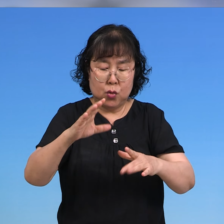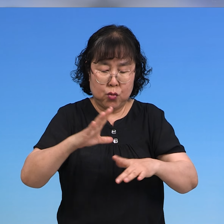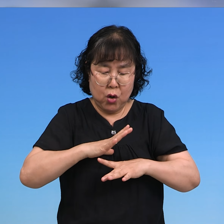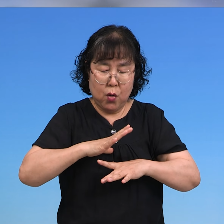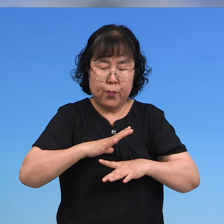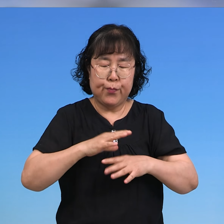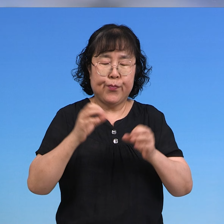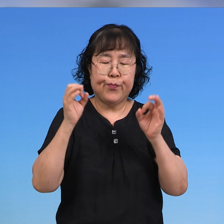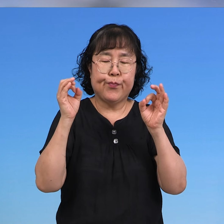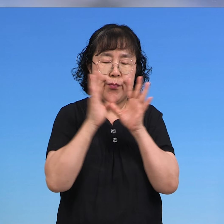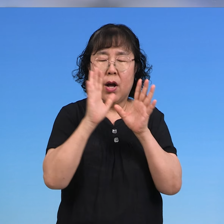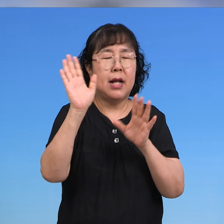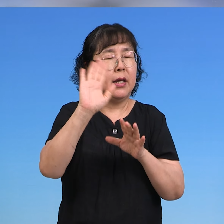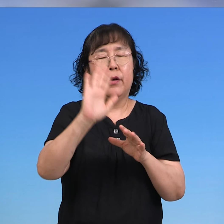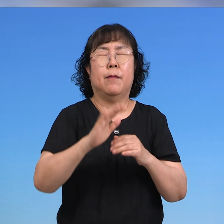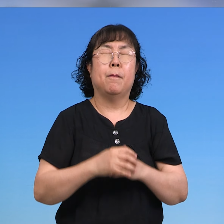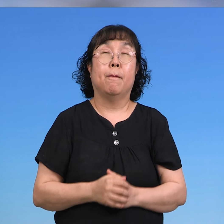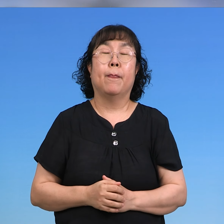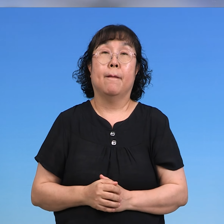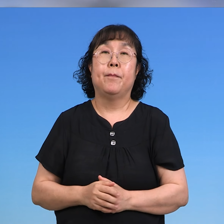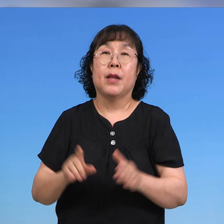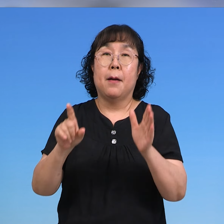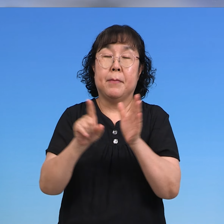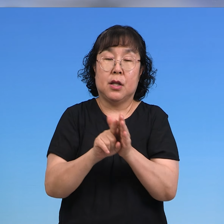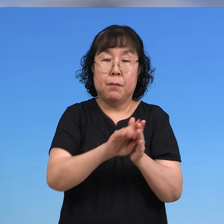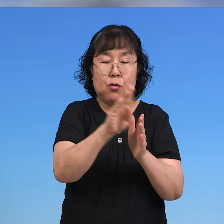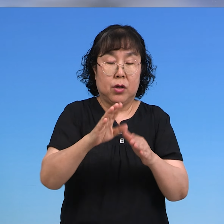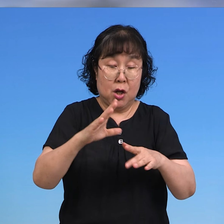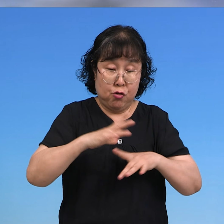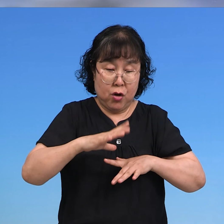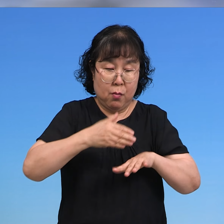믿음이 우리 두려움을 몰아내지 않습니다.